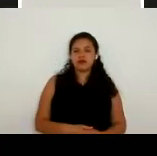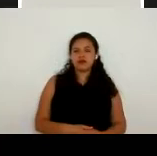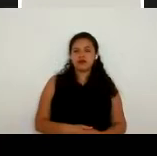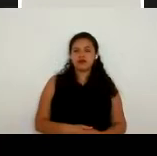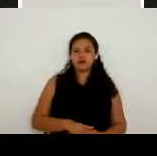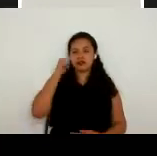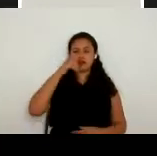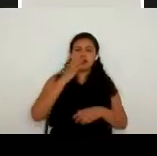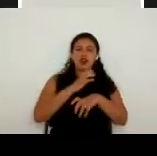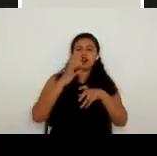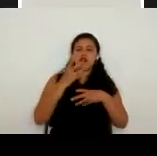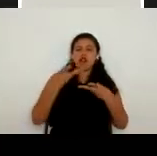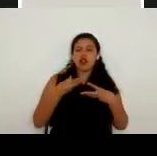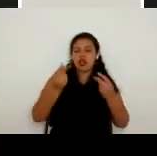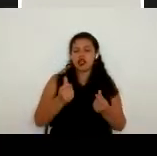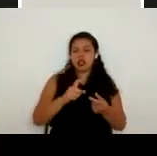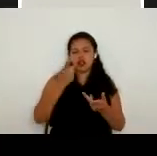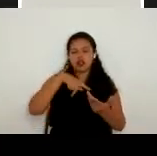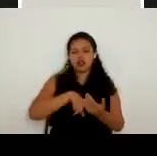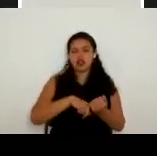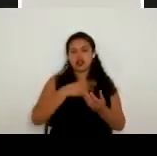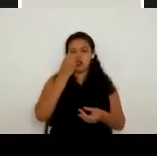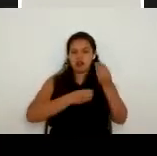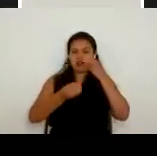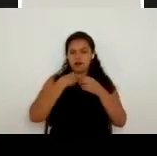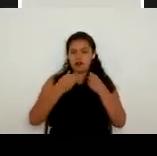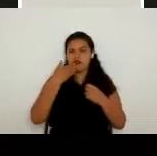la alimentación es muy importante